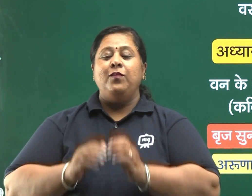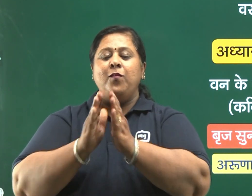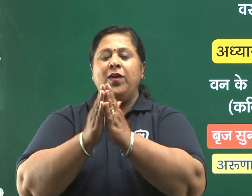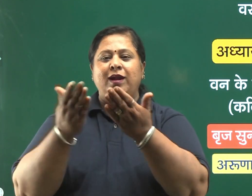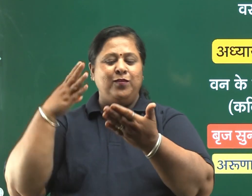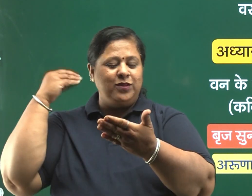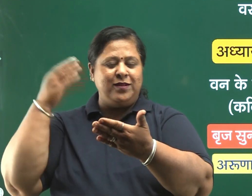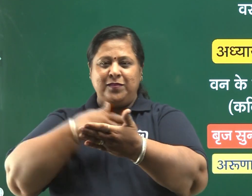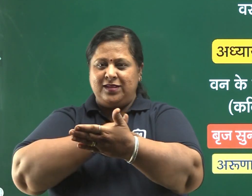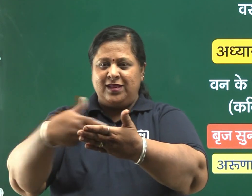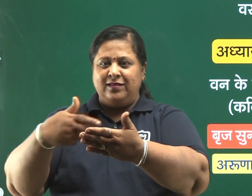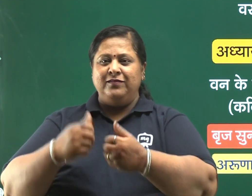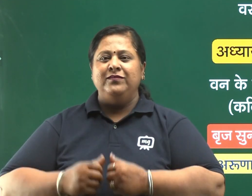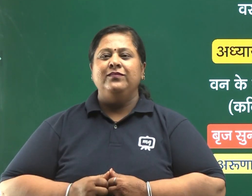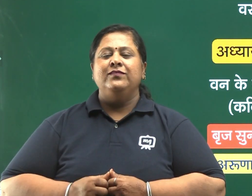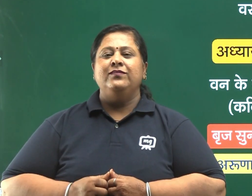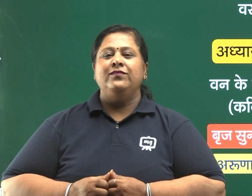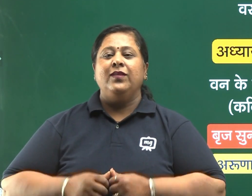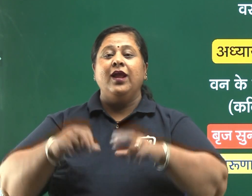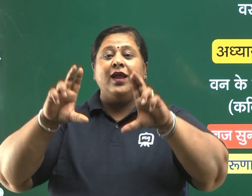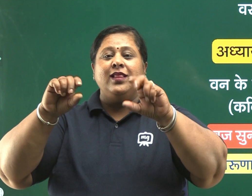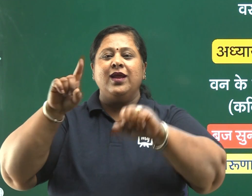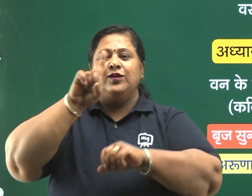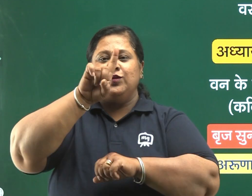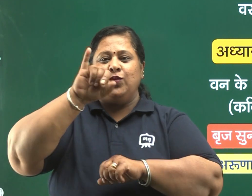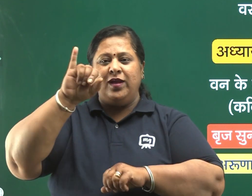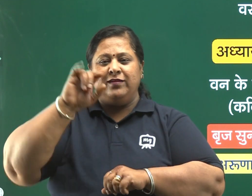पाठ्यपुस्तक वसंत के अध्याय 16